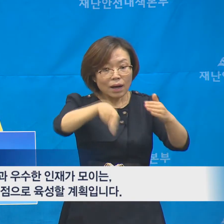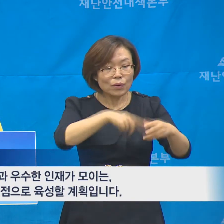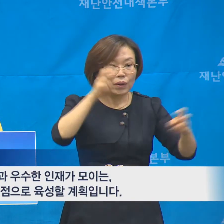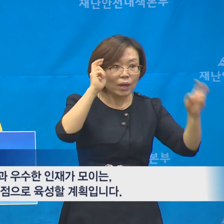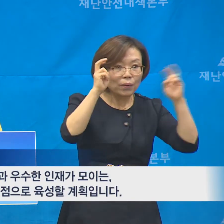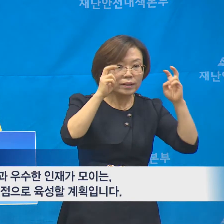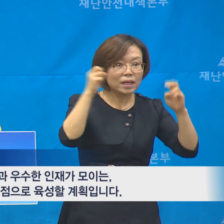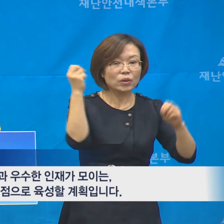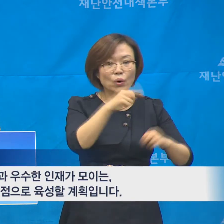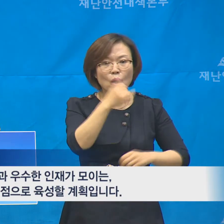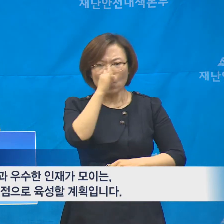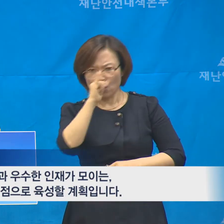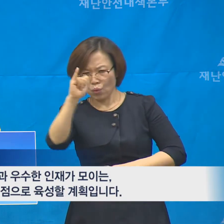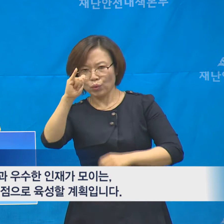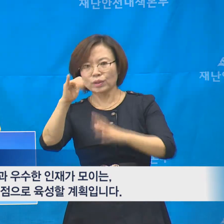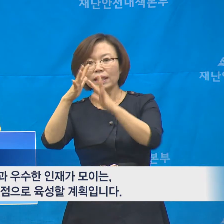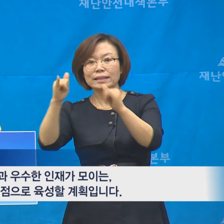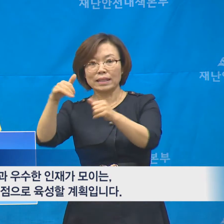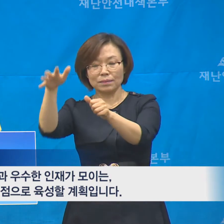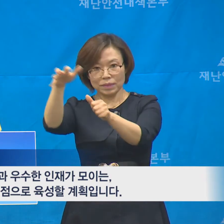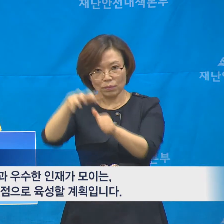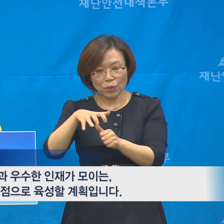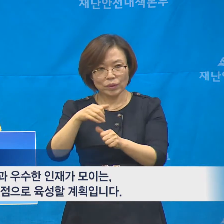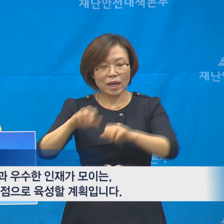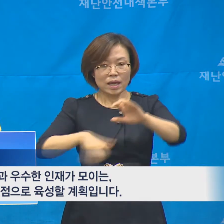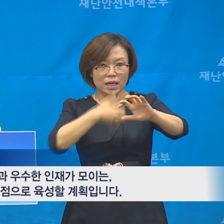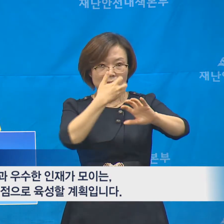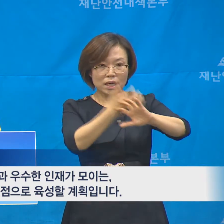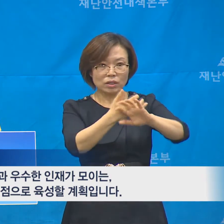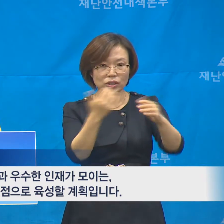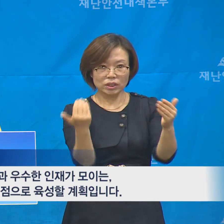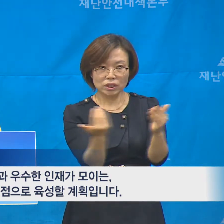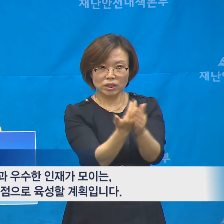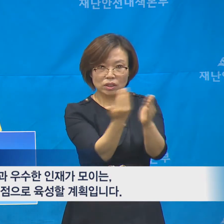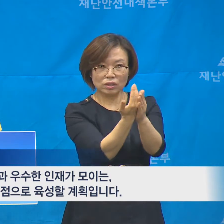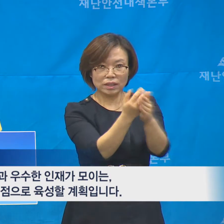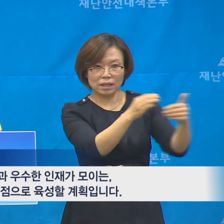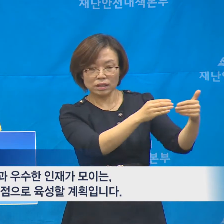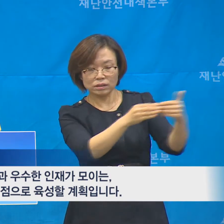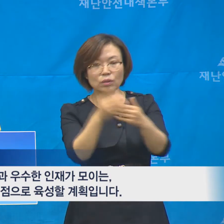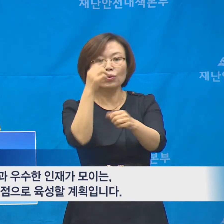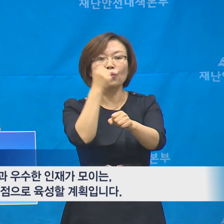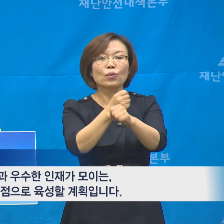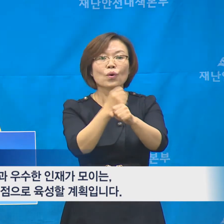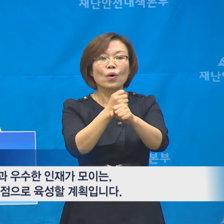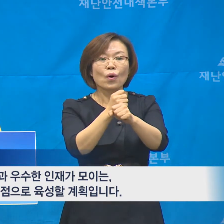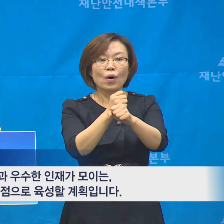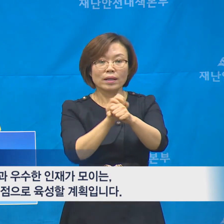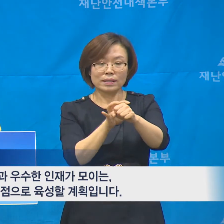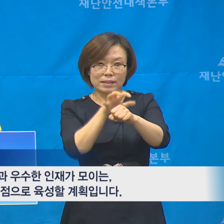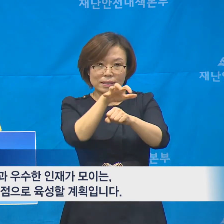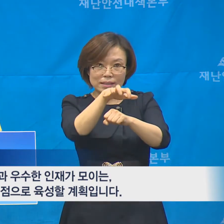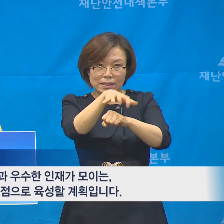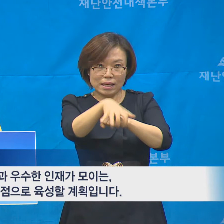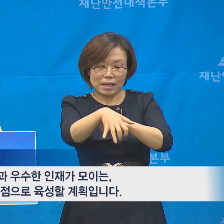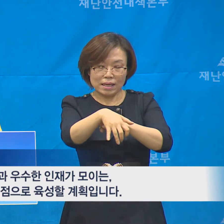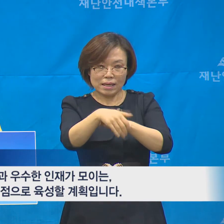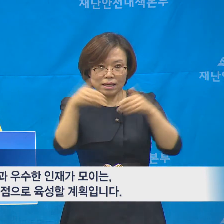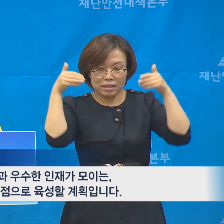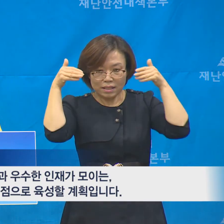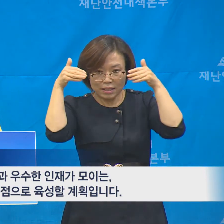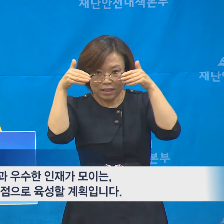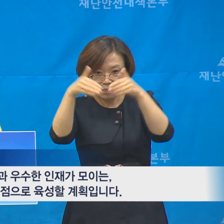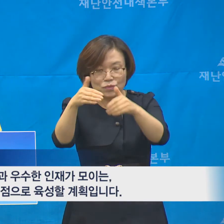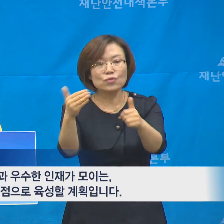우수 아닌 제가 모이는 혓 혁신 송장을 선도하는 그러 번 신산업 거점으로